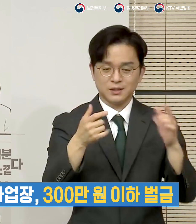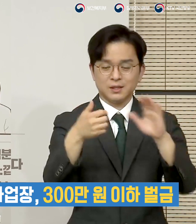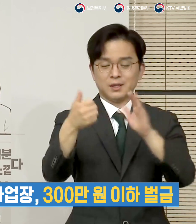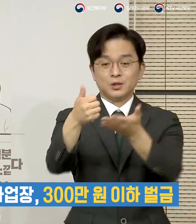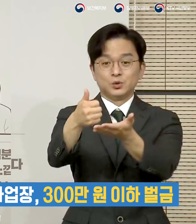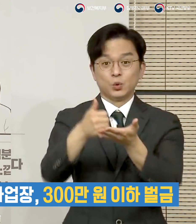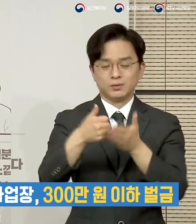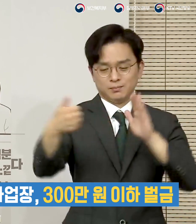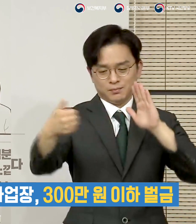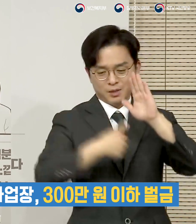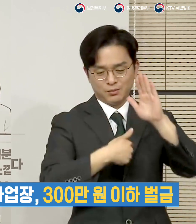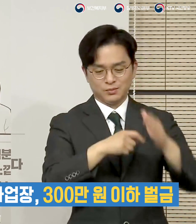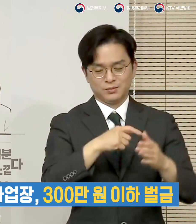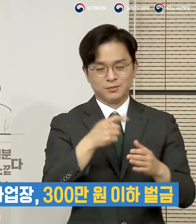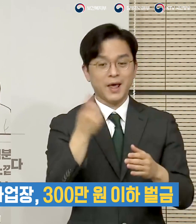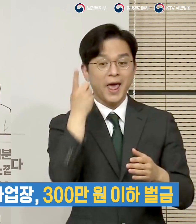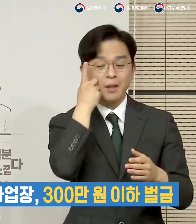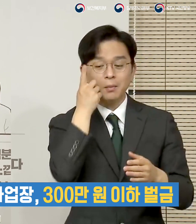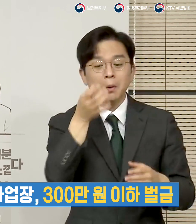집단